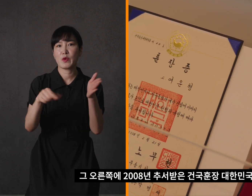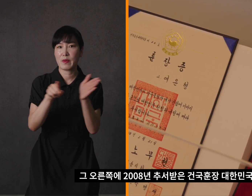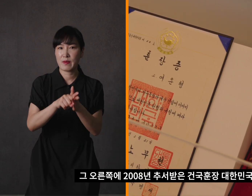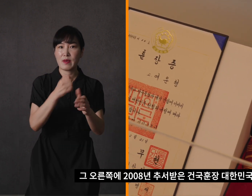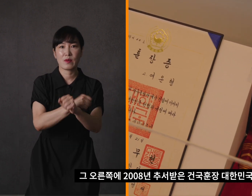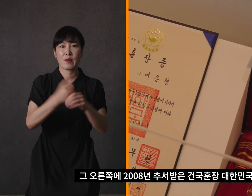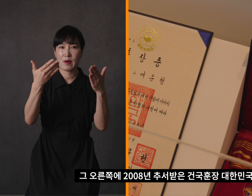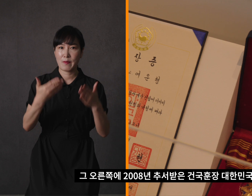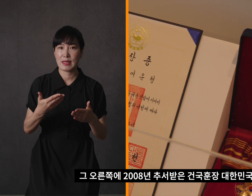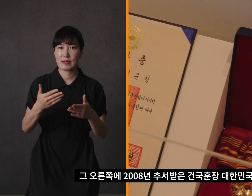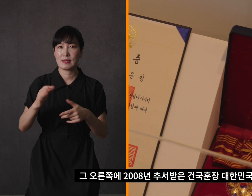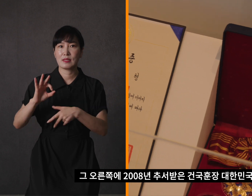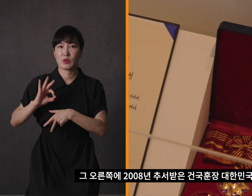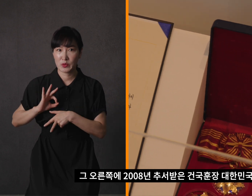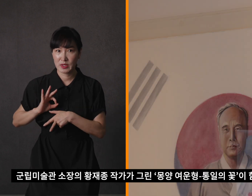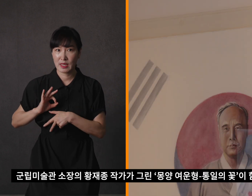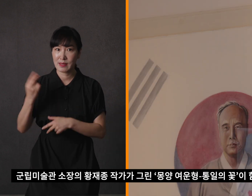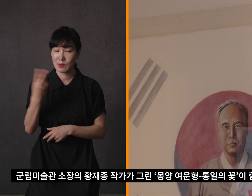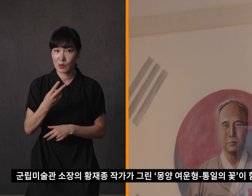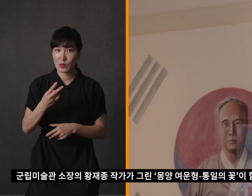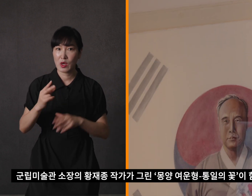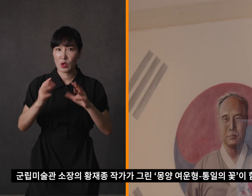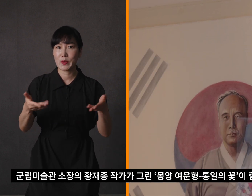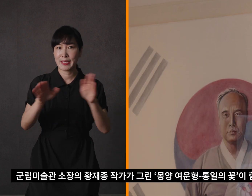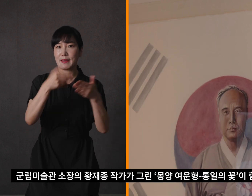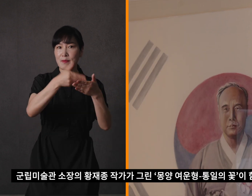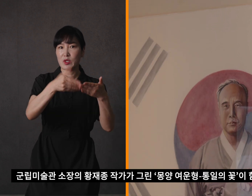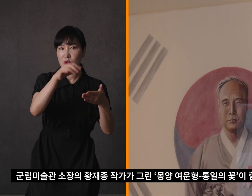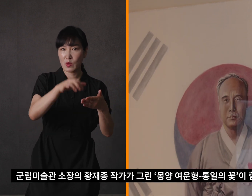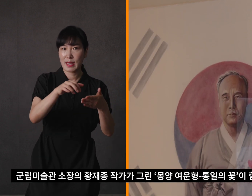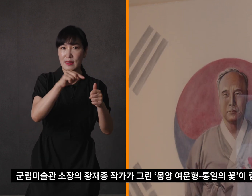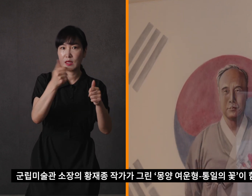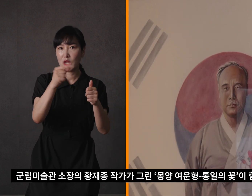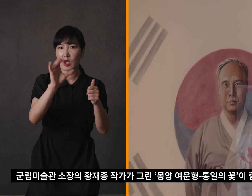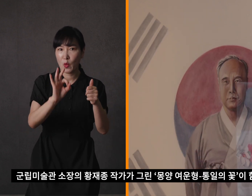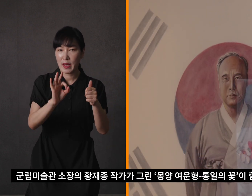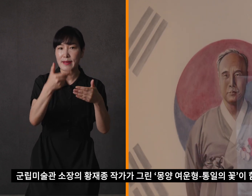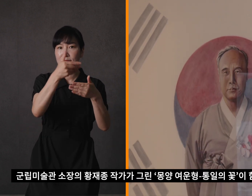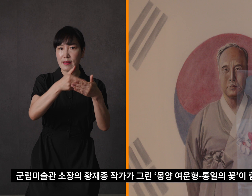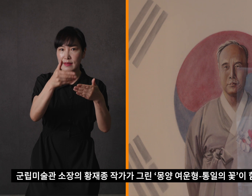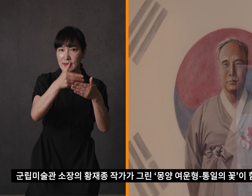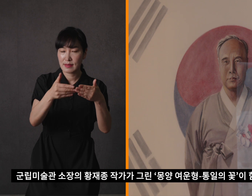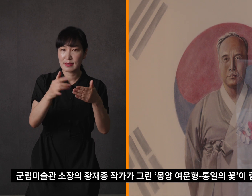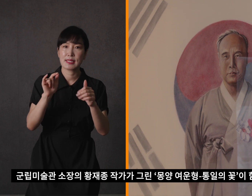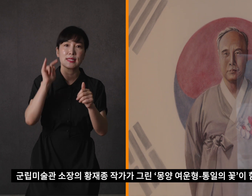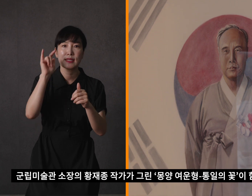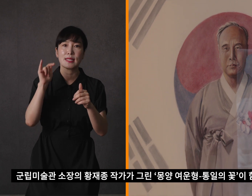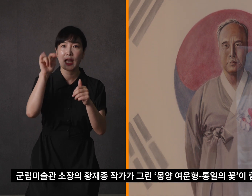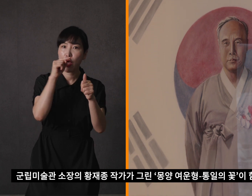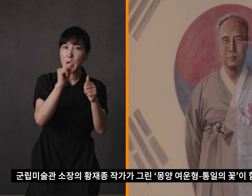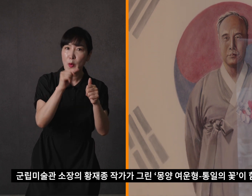추서받은 건국훈장 대한민국장과 군림미술관 소장의 황재종 작가가 그린 몽양